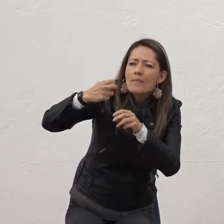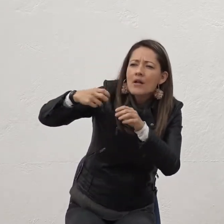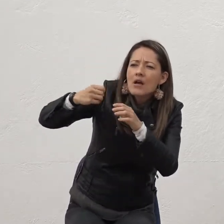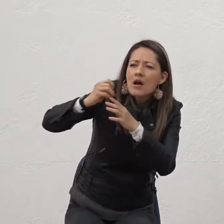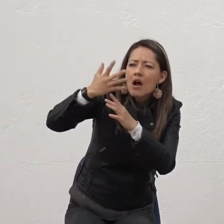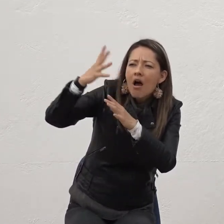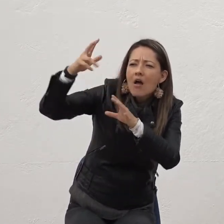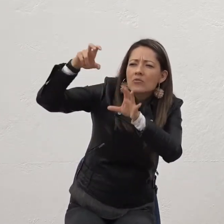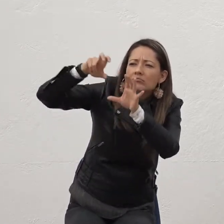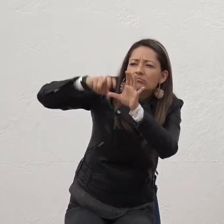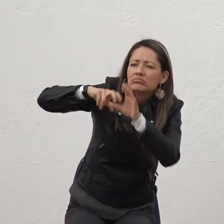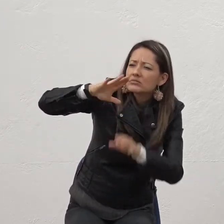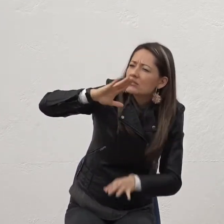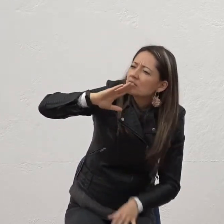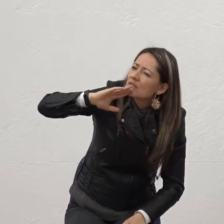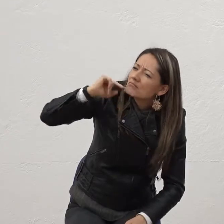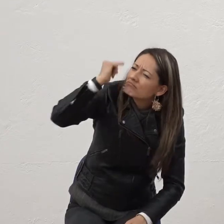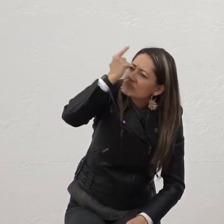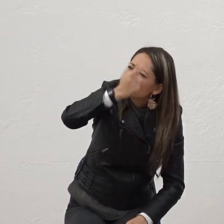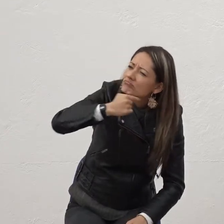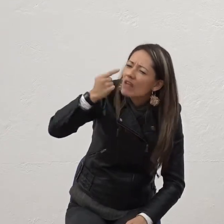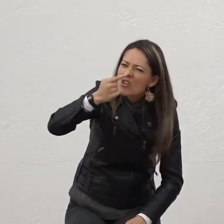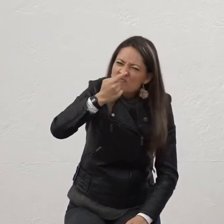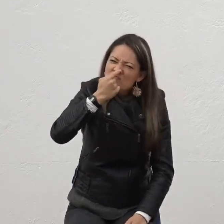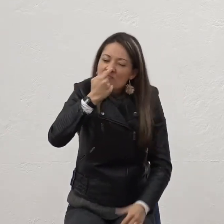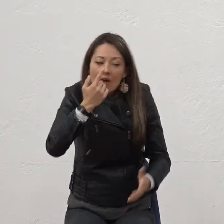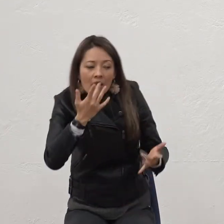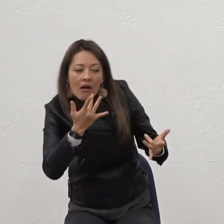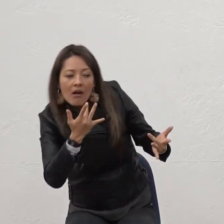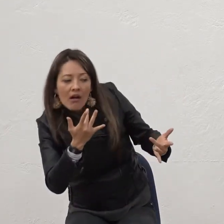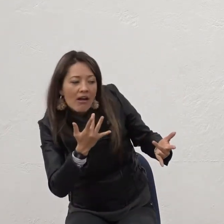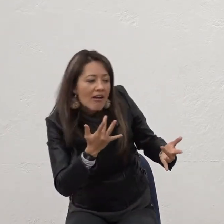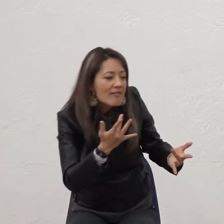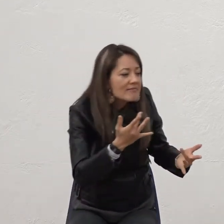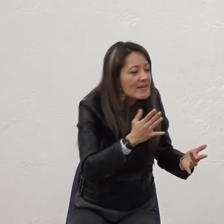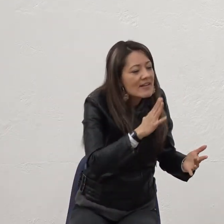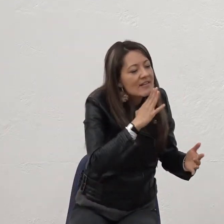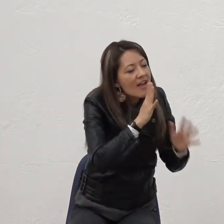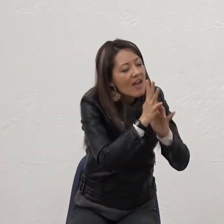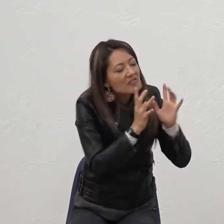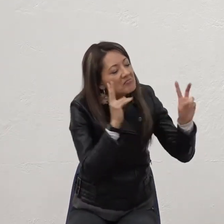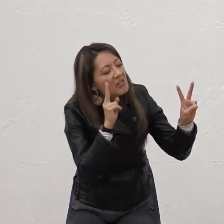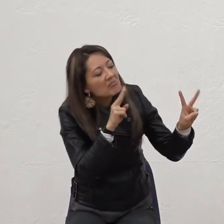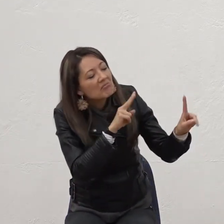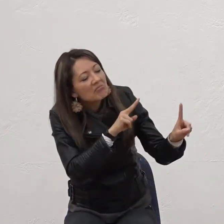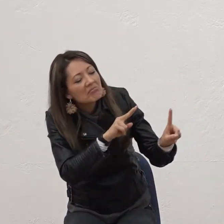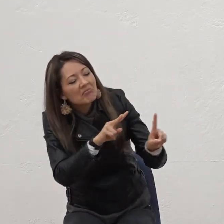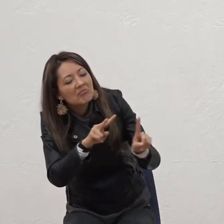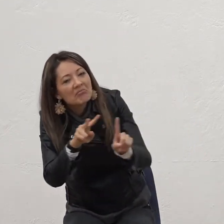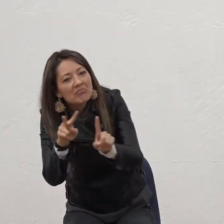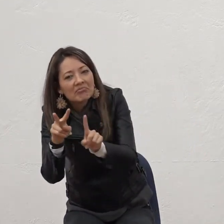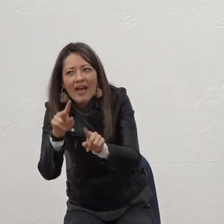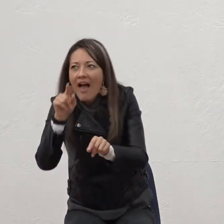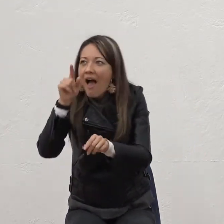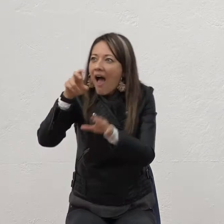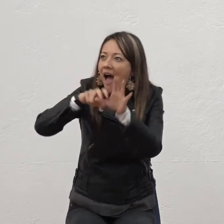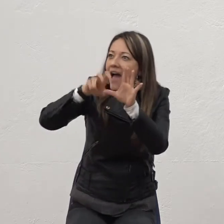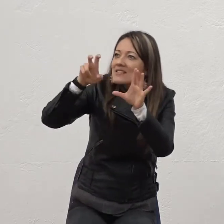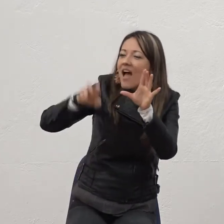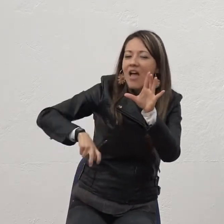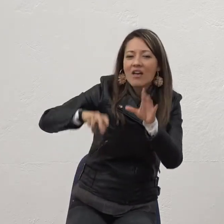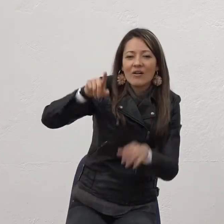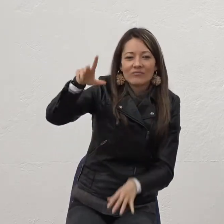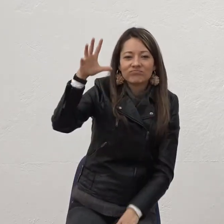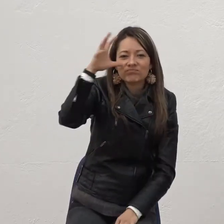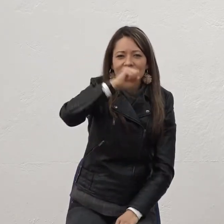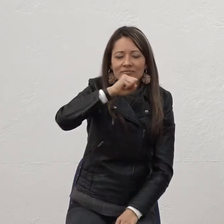árbol, que estaba curiosamente esperando a qué hora Jesús pasaba. Zaqueo le dijo,